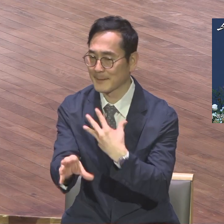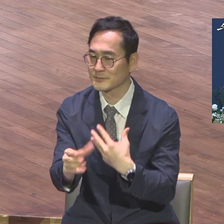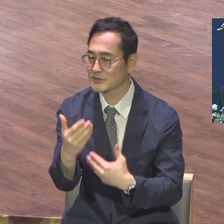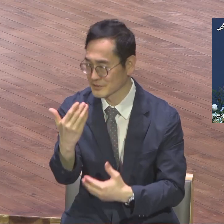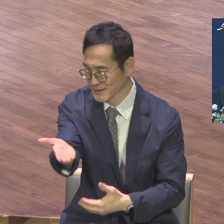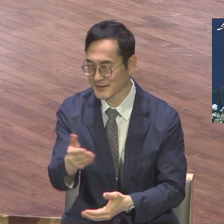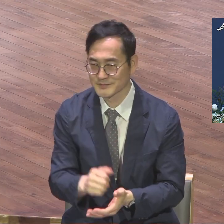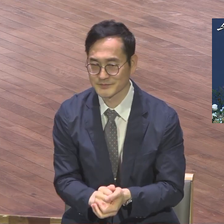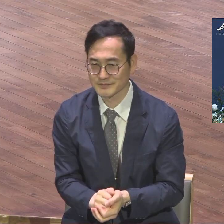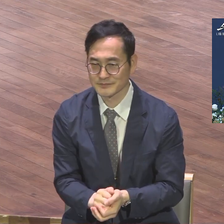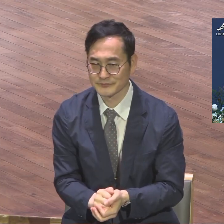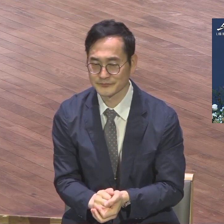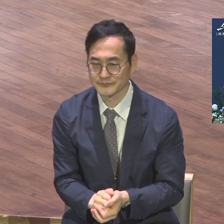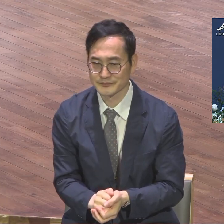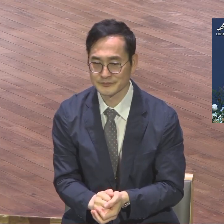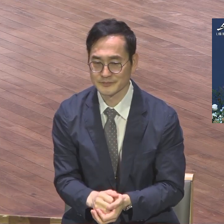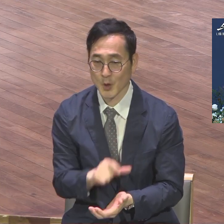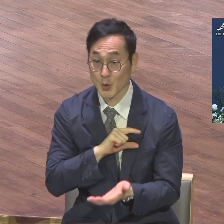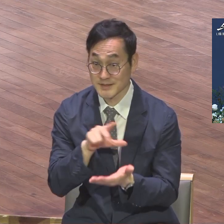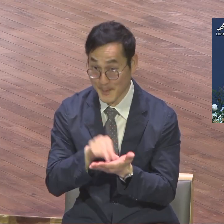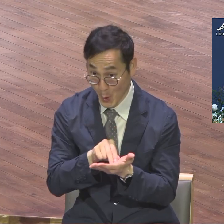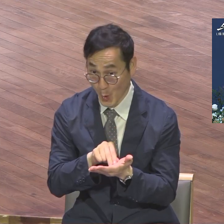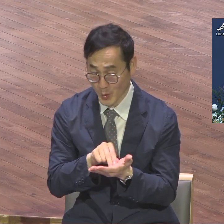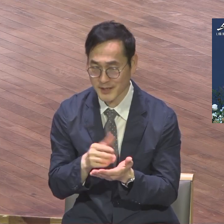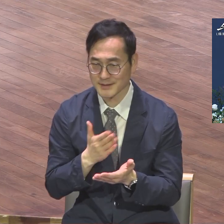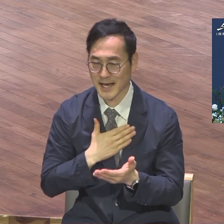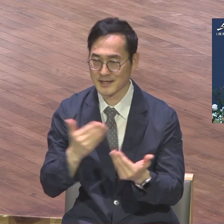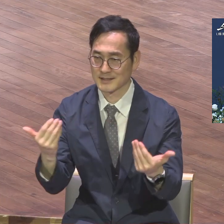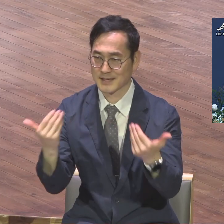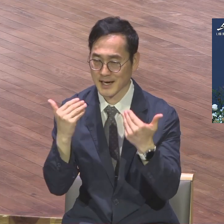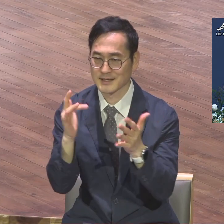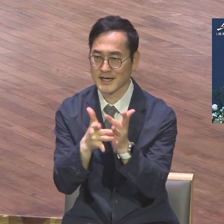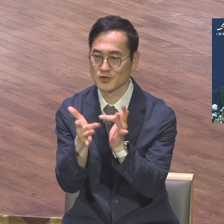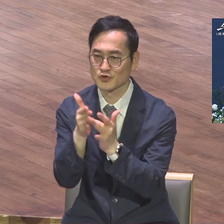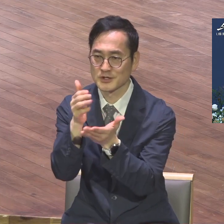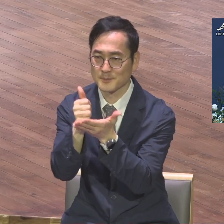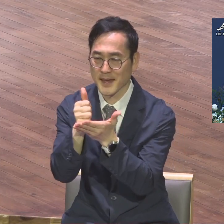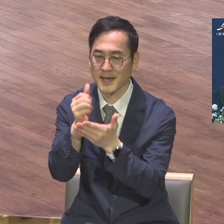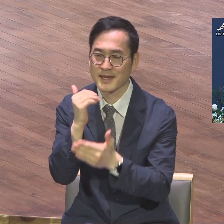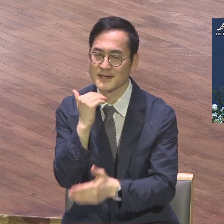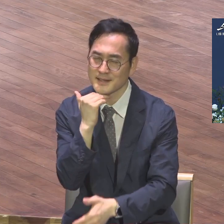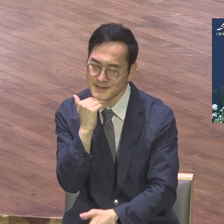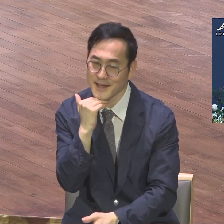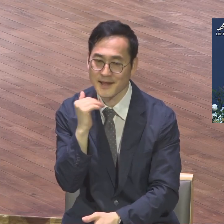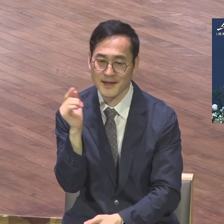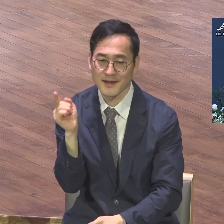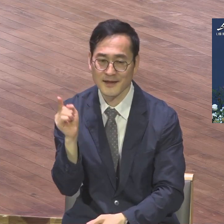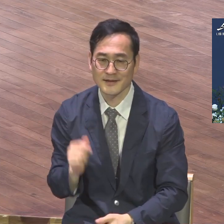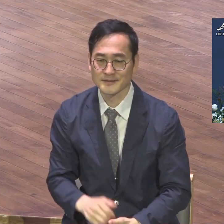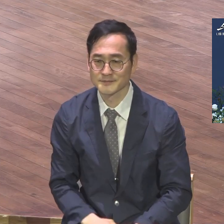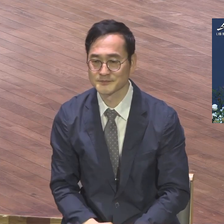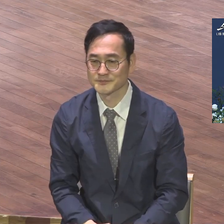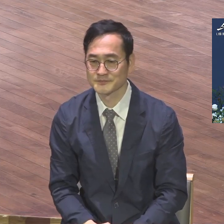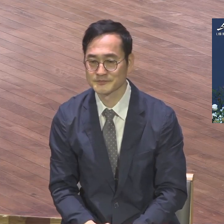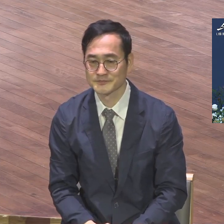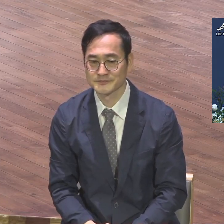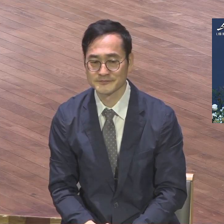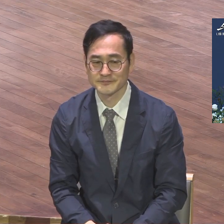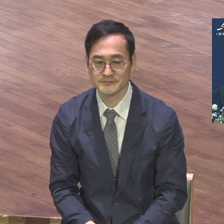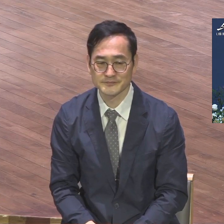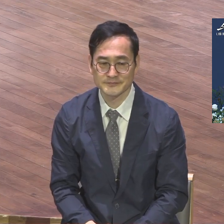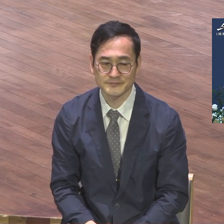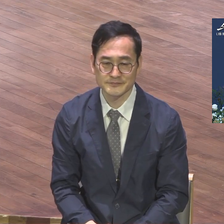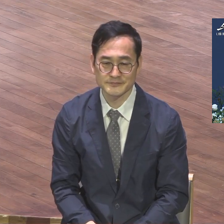오늘 설교 제목이 나를 향한 예수님의 기대입니다. 제목을 여러분이 한